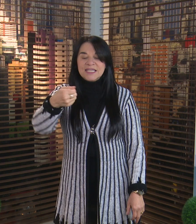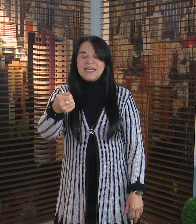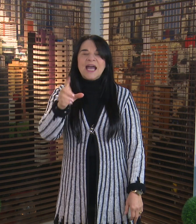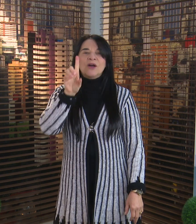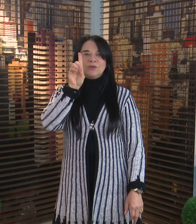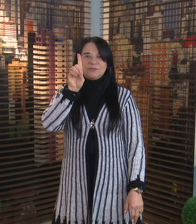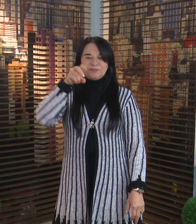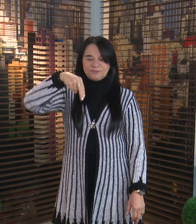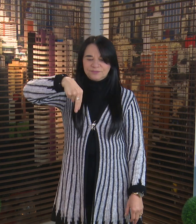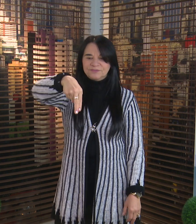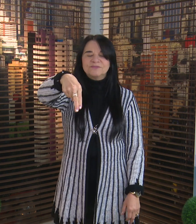sinal,